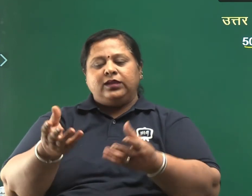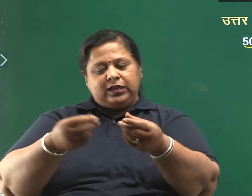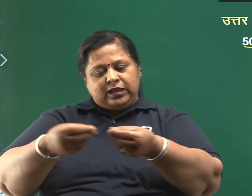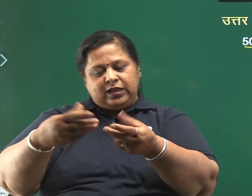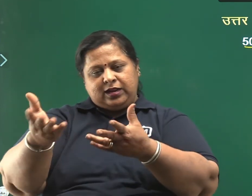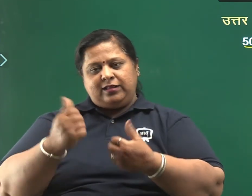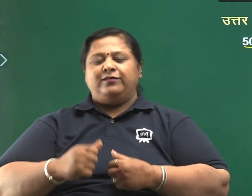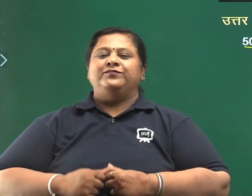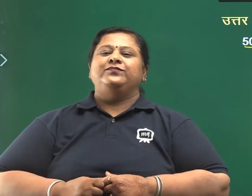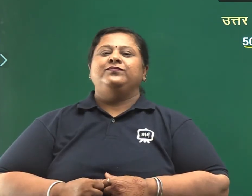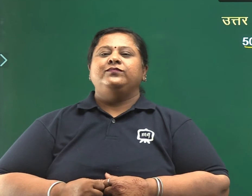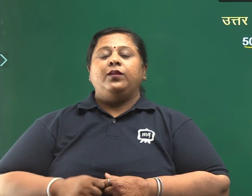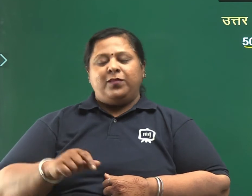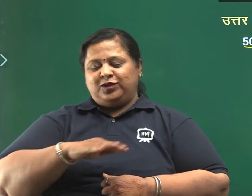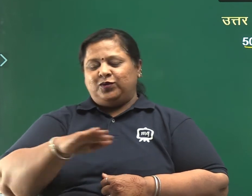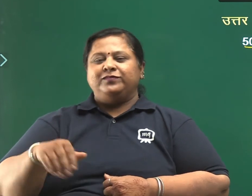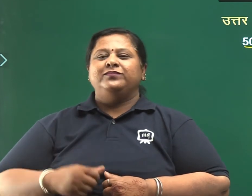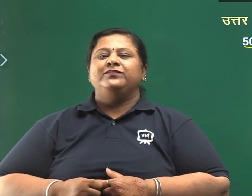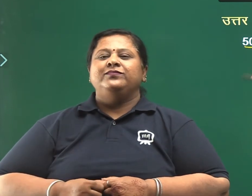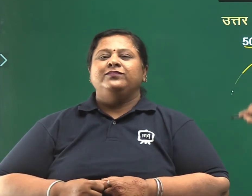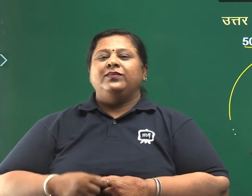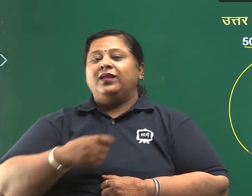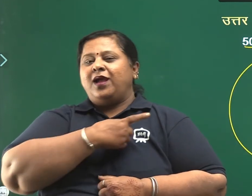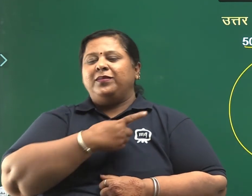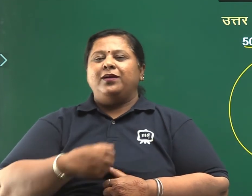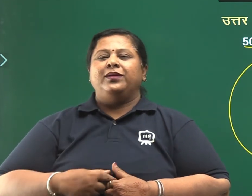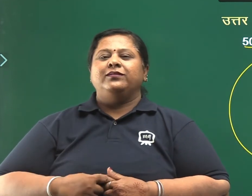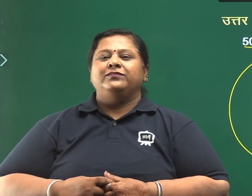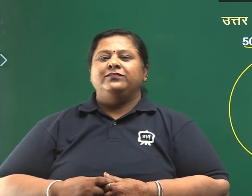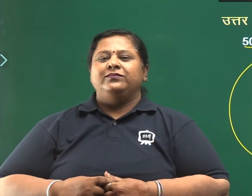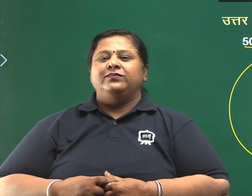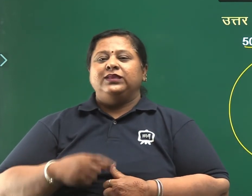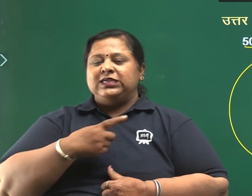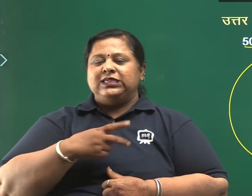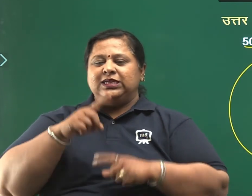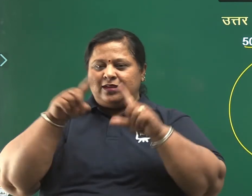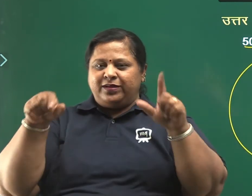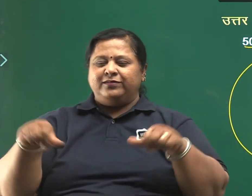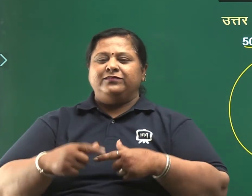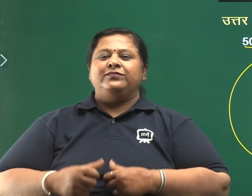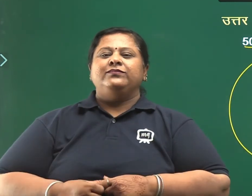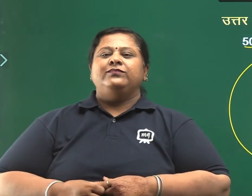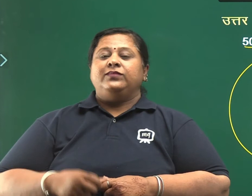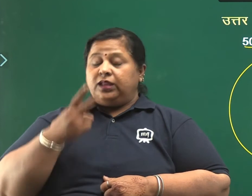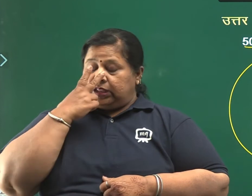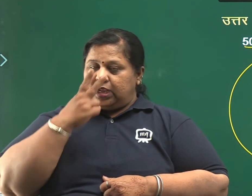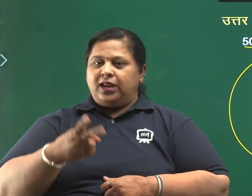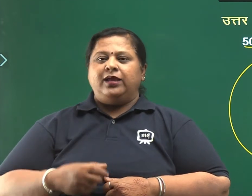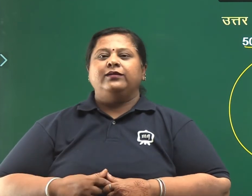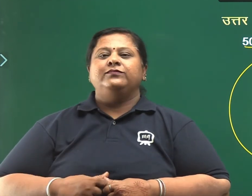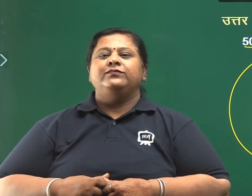खरीदा। बच्चों, आप यहाँ पर इस चित्र में देख पा रहे